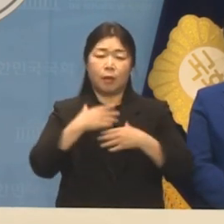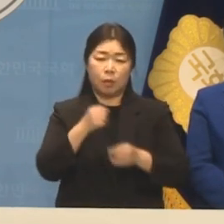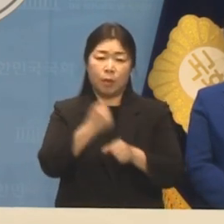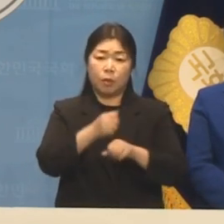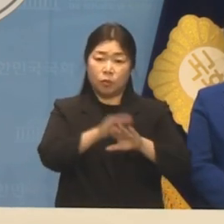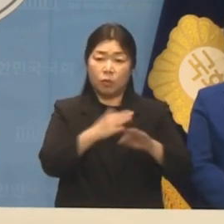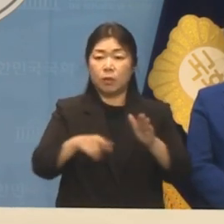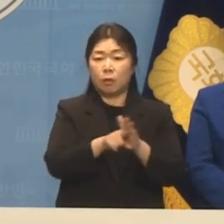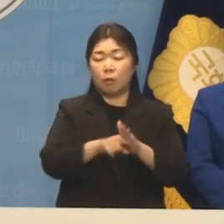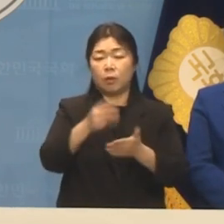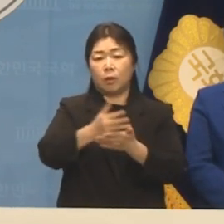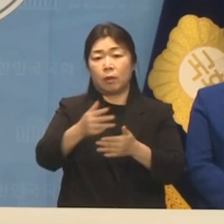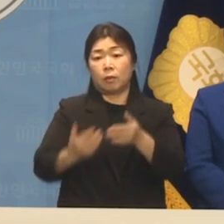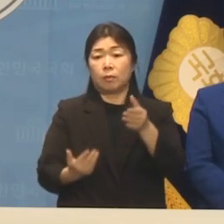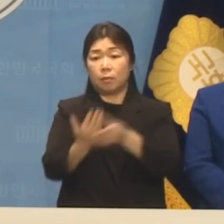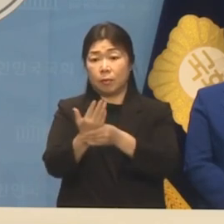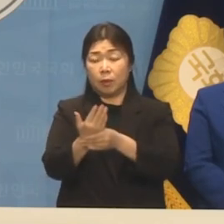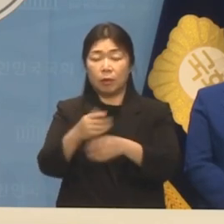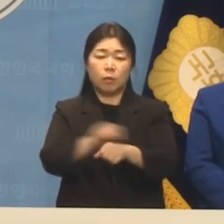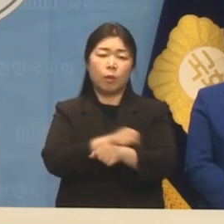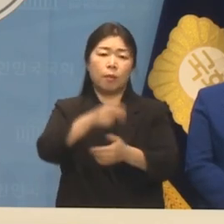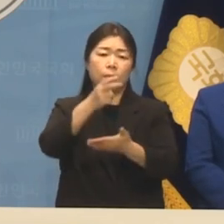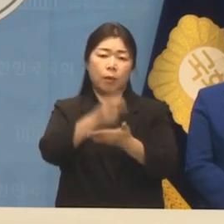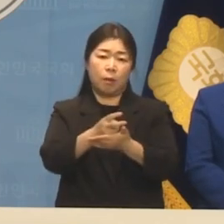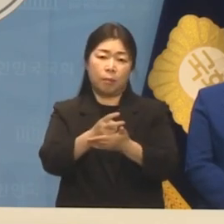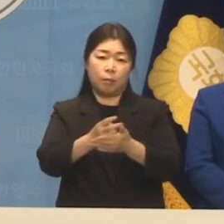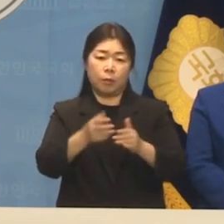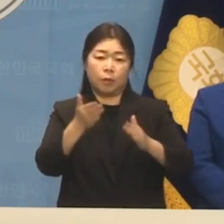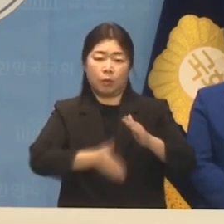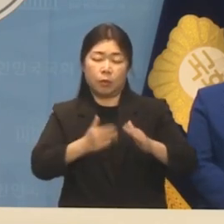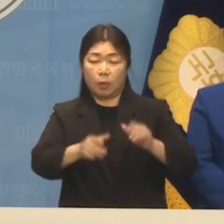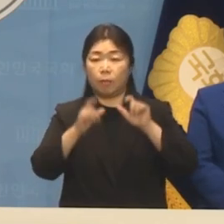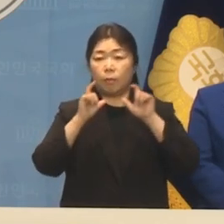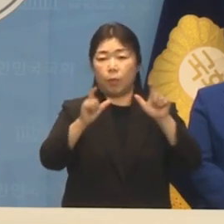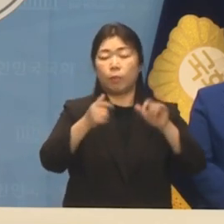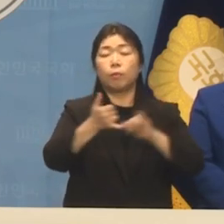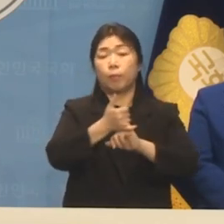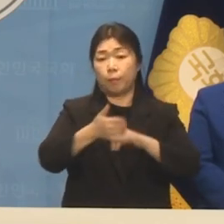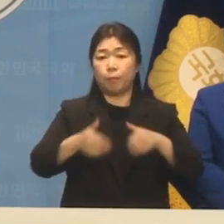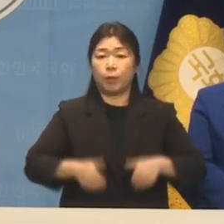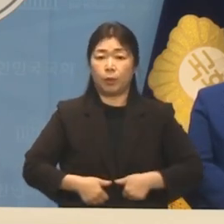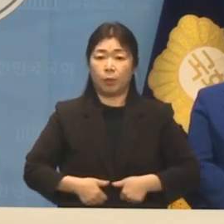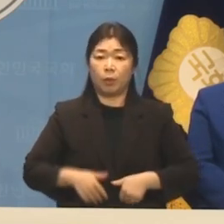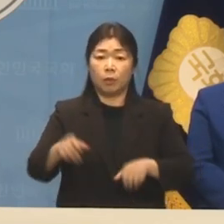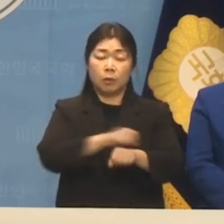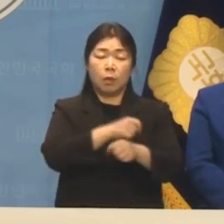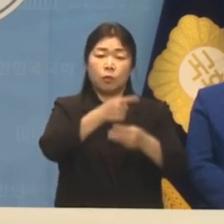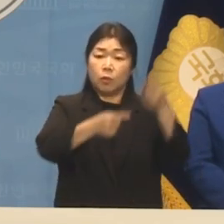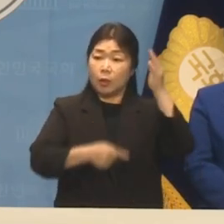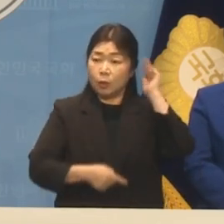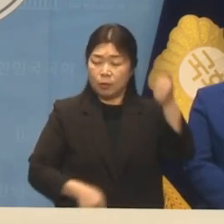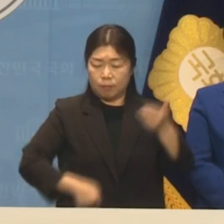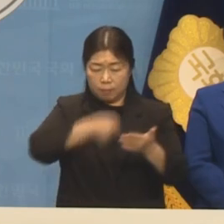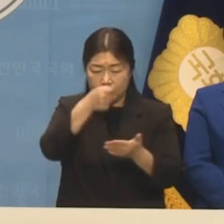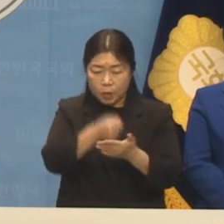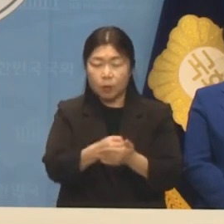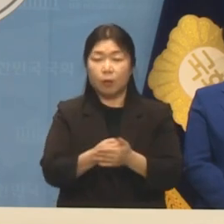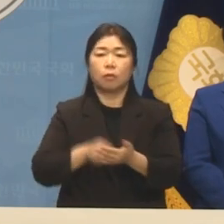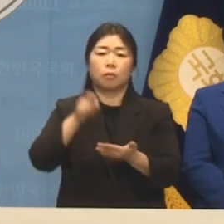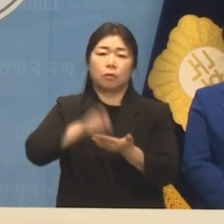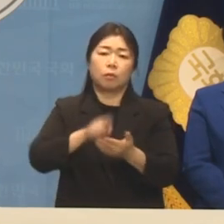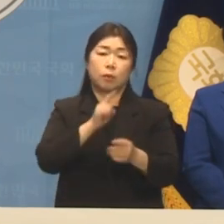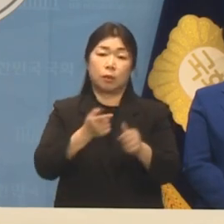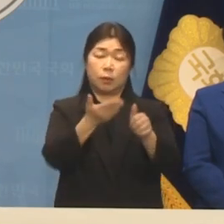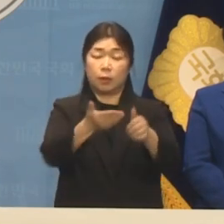참사 진상규명특별법을 수용하고 공포하여야 하며 특히 윤석열 대통령의 결단을